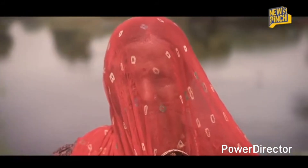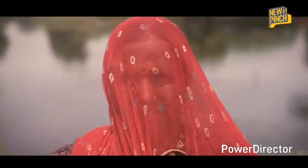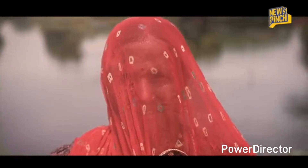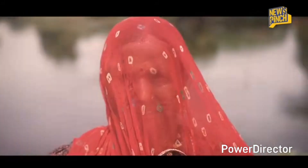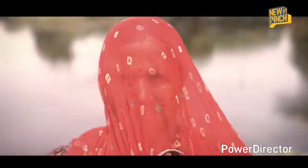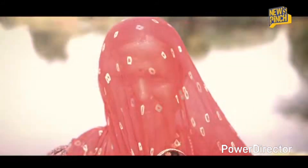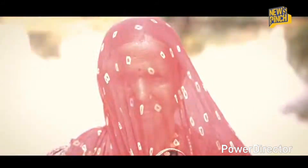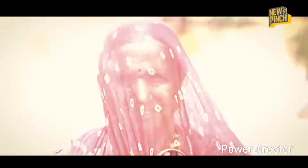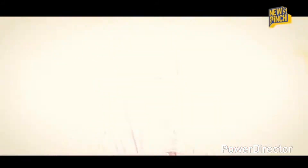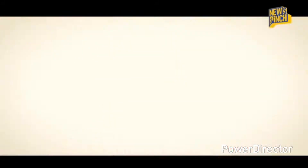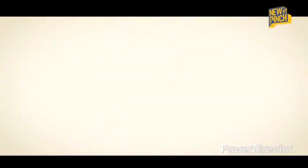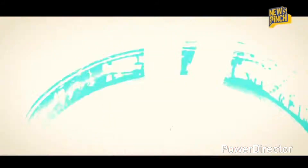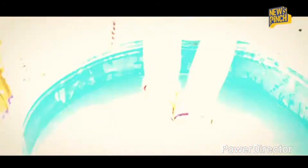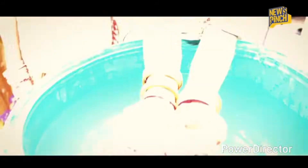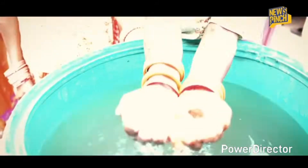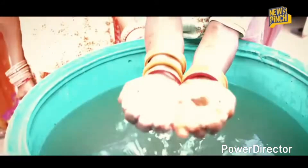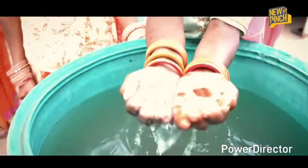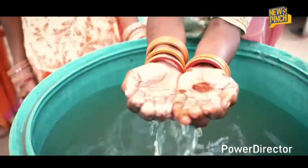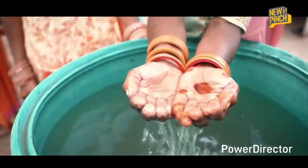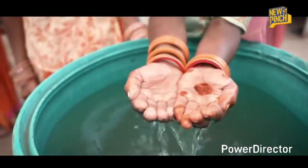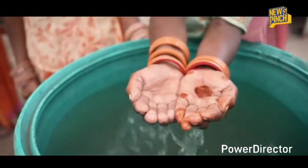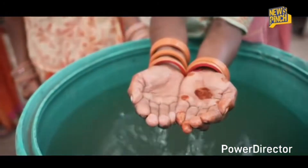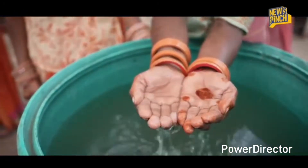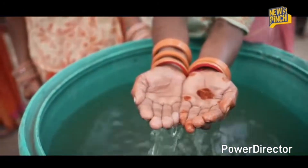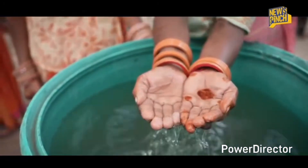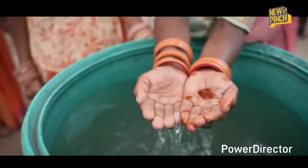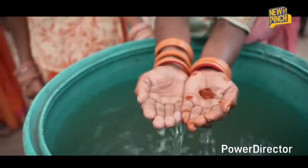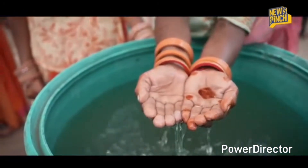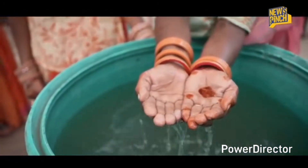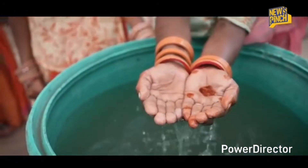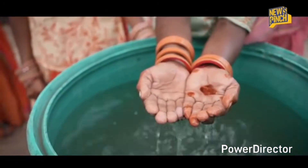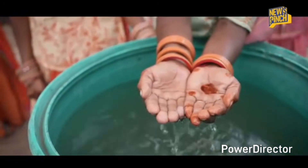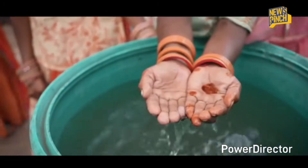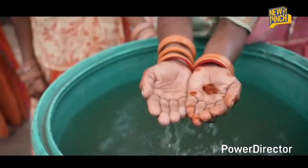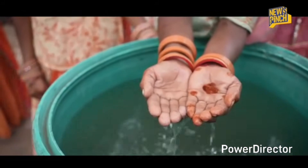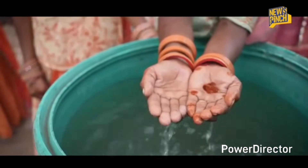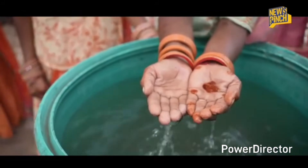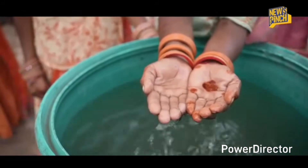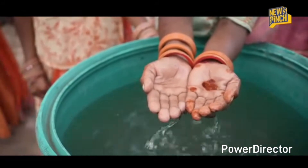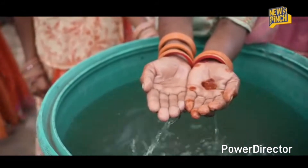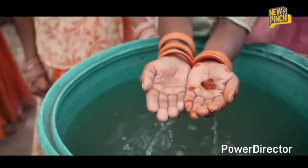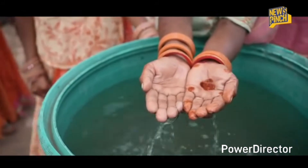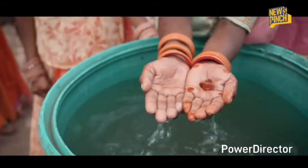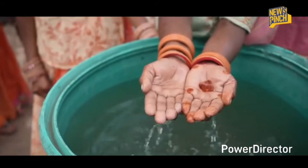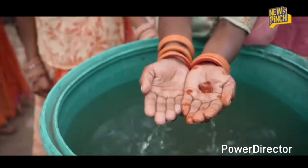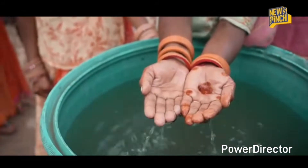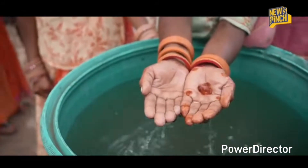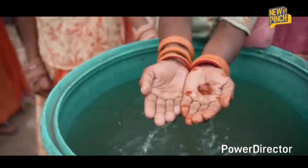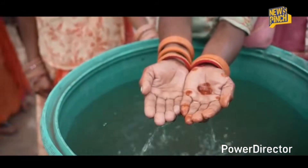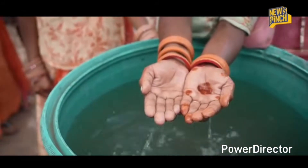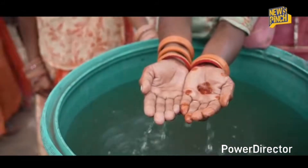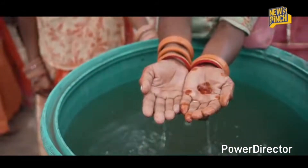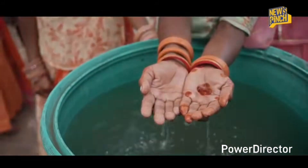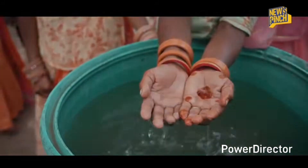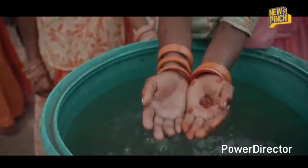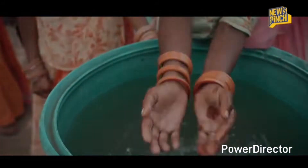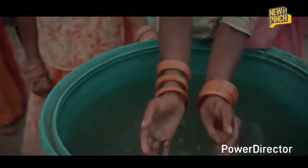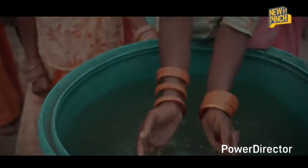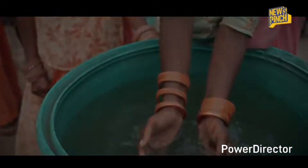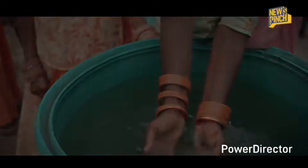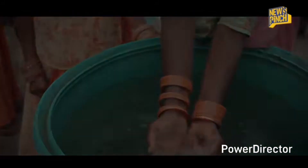बरसा इंदर राधा में बरसा, इंदर राधा